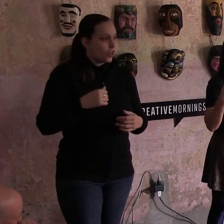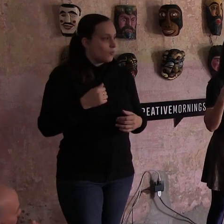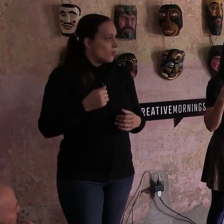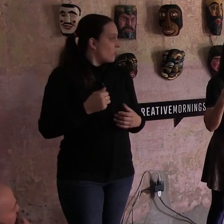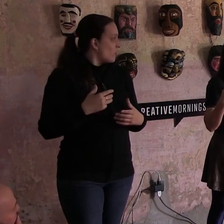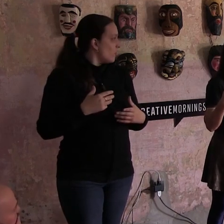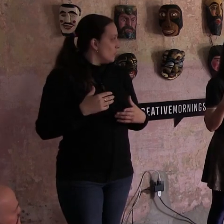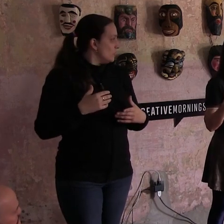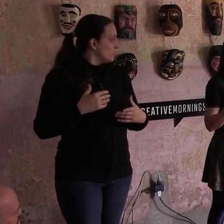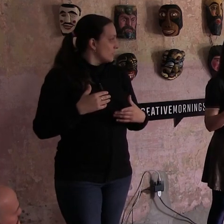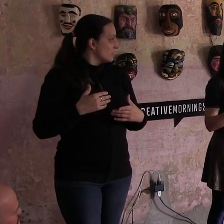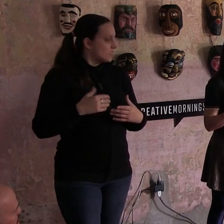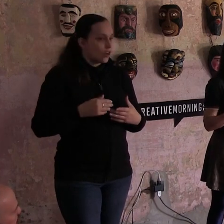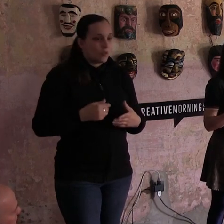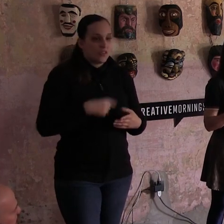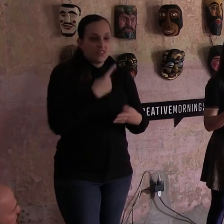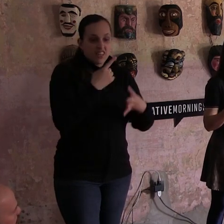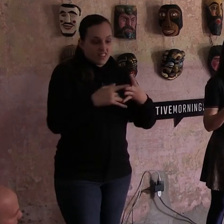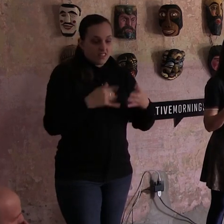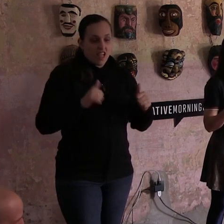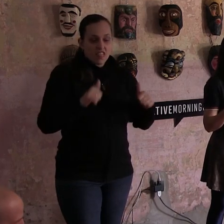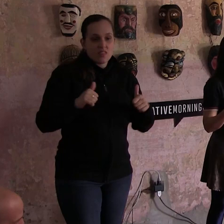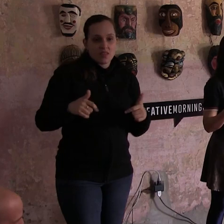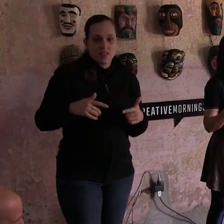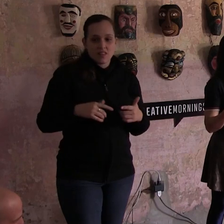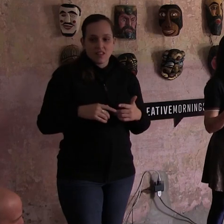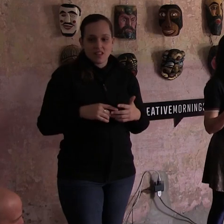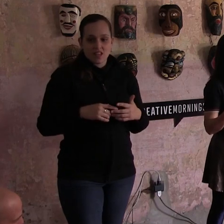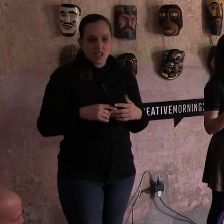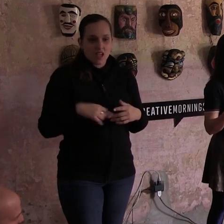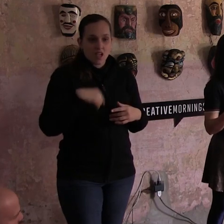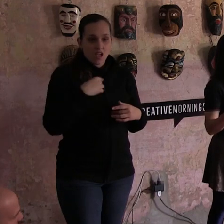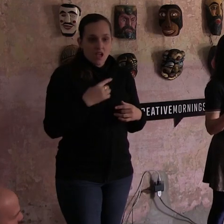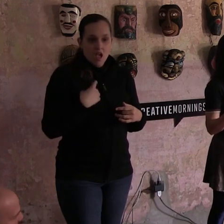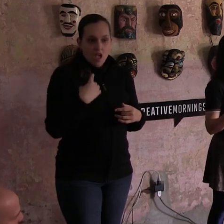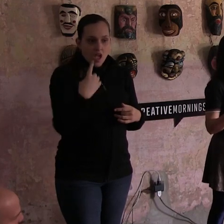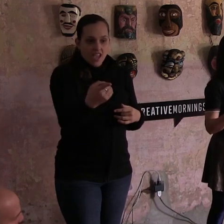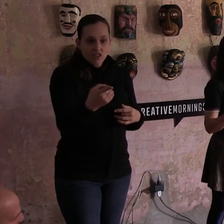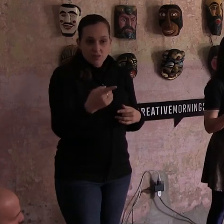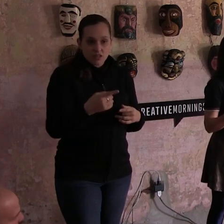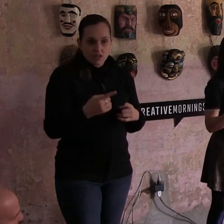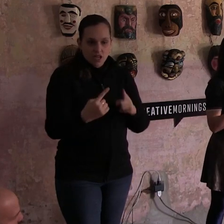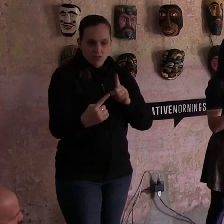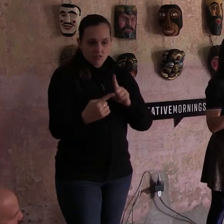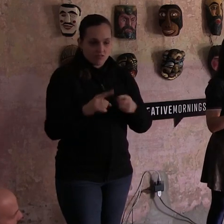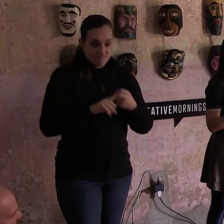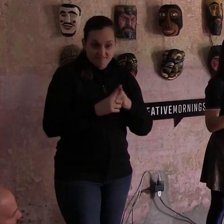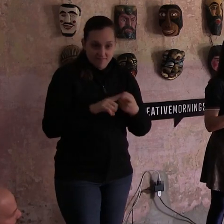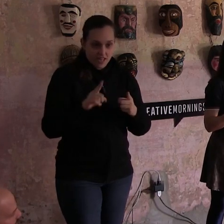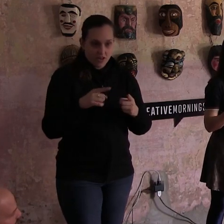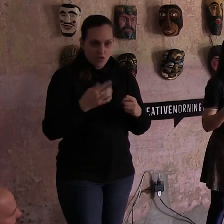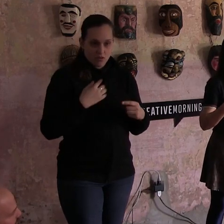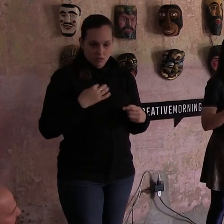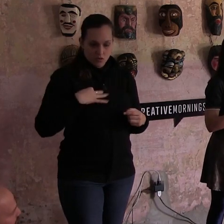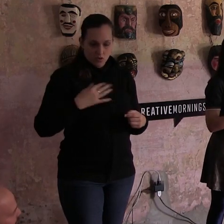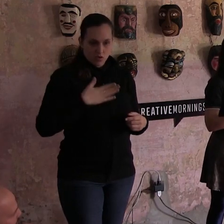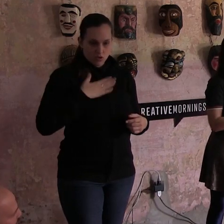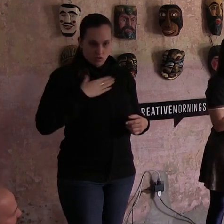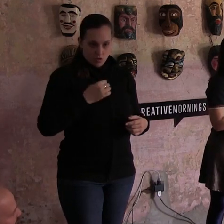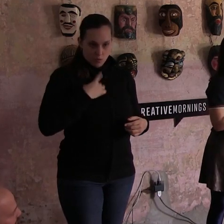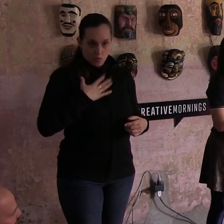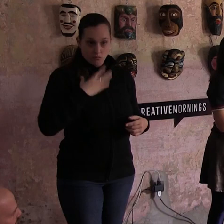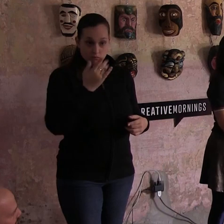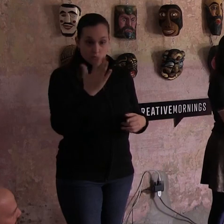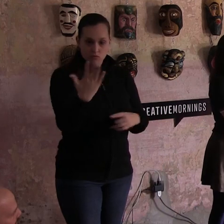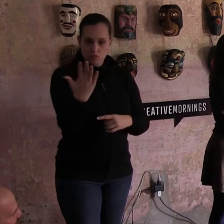como propuestas que no tenés el otro como enemigo, sino que es vos mismo contigo mismo. Es algo que es